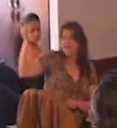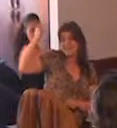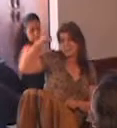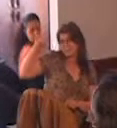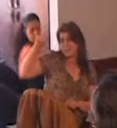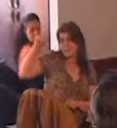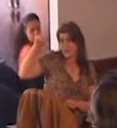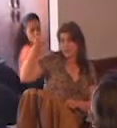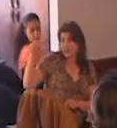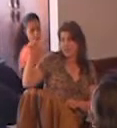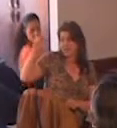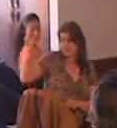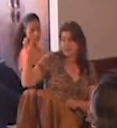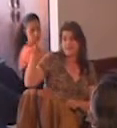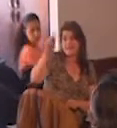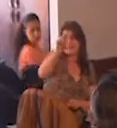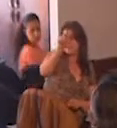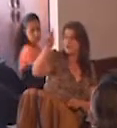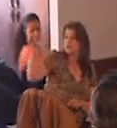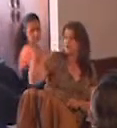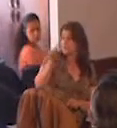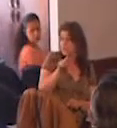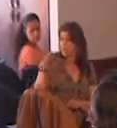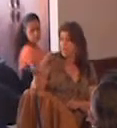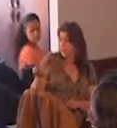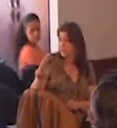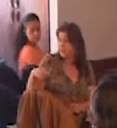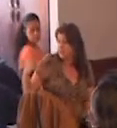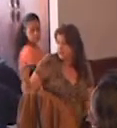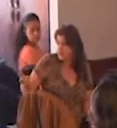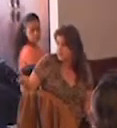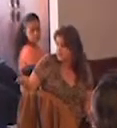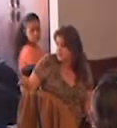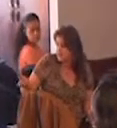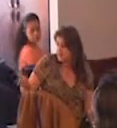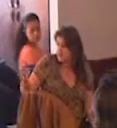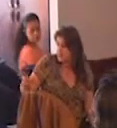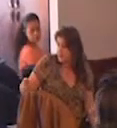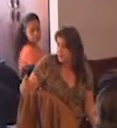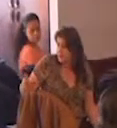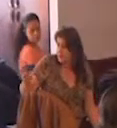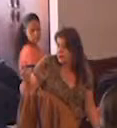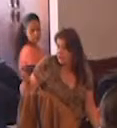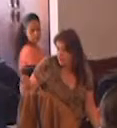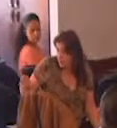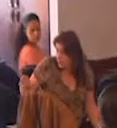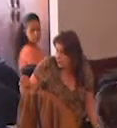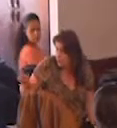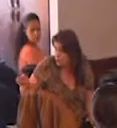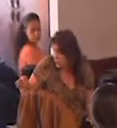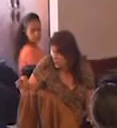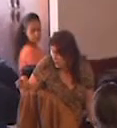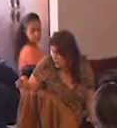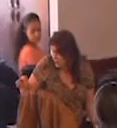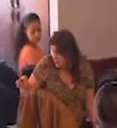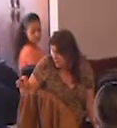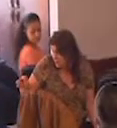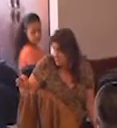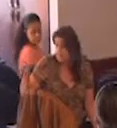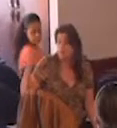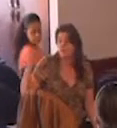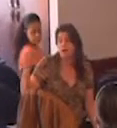Rafael, te vas a vestir. Y él ya interiorizó que el vestirse es todo esto. Entonces, le he